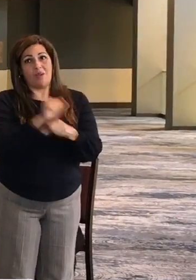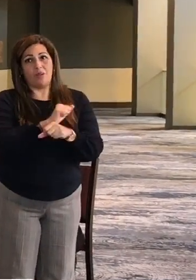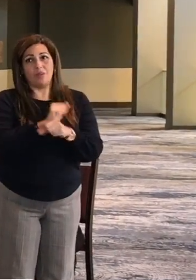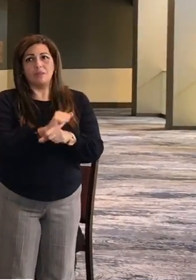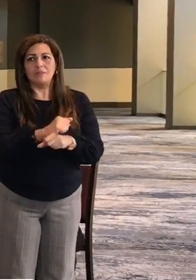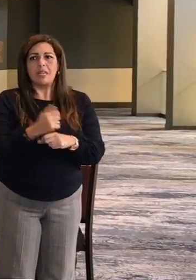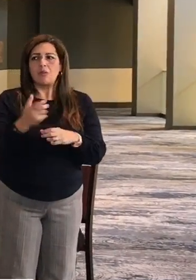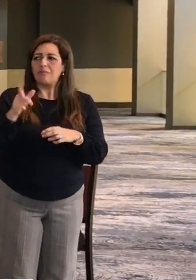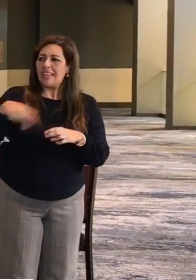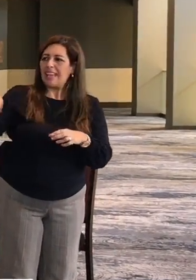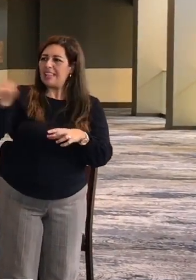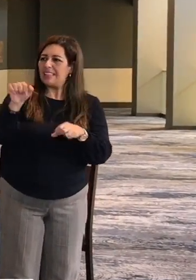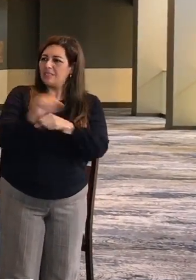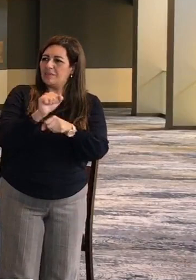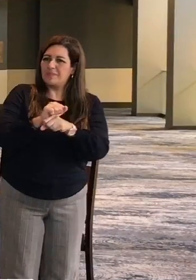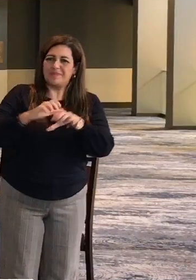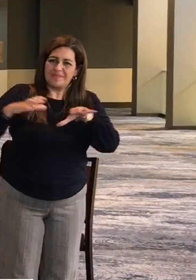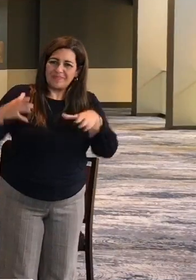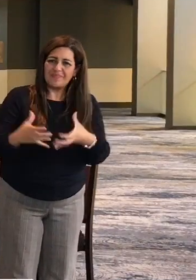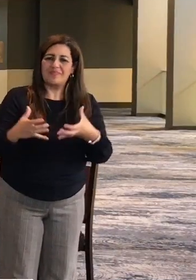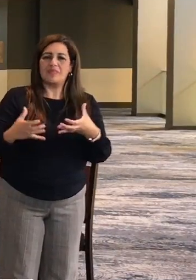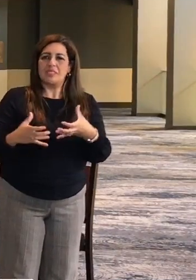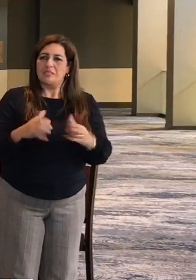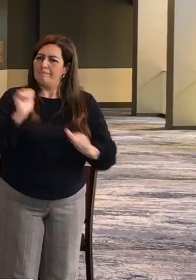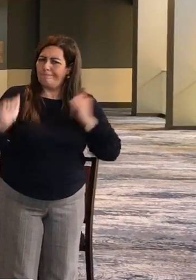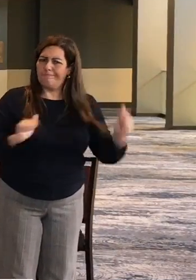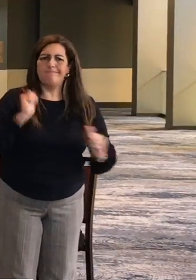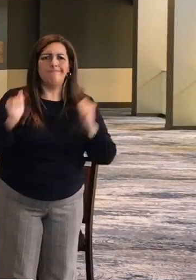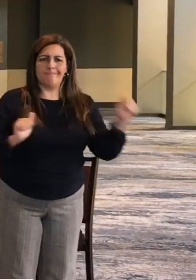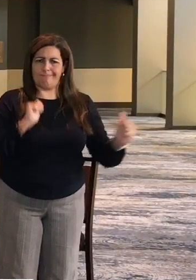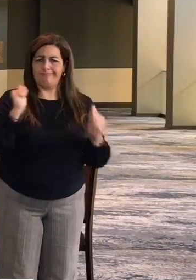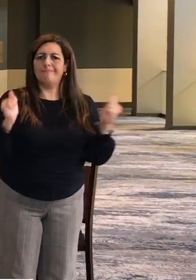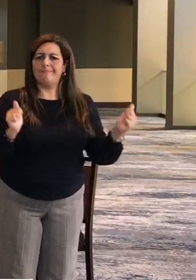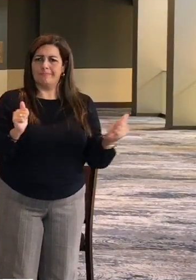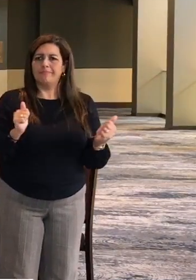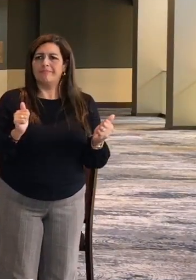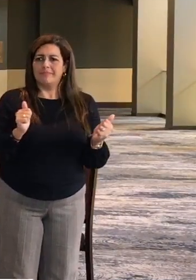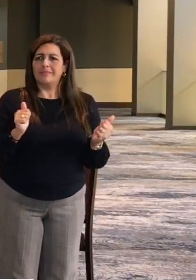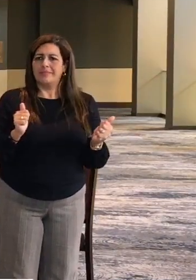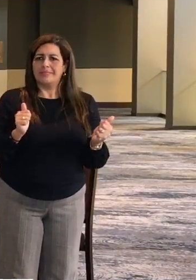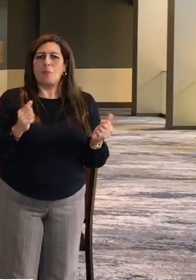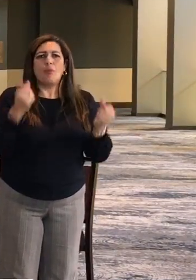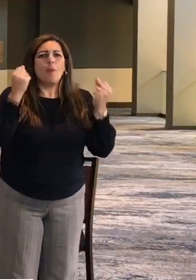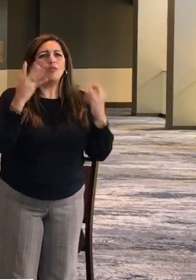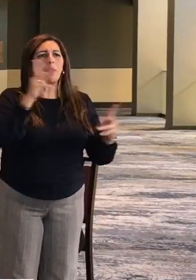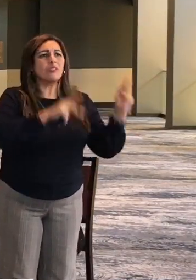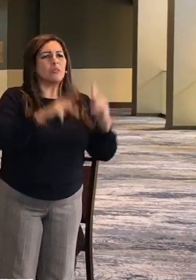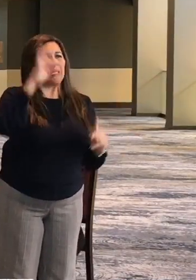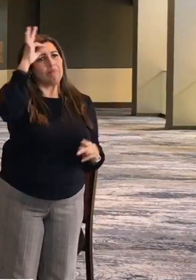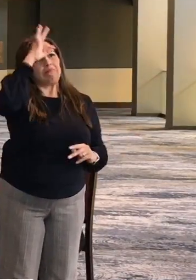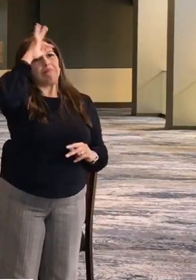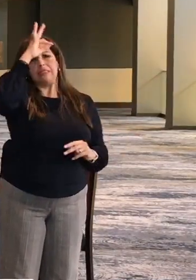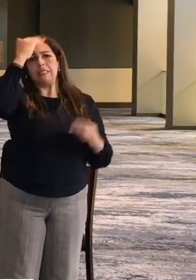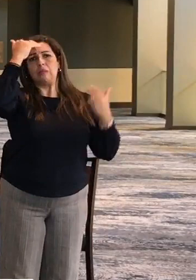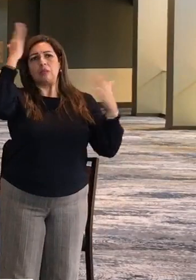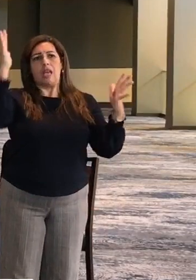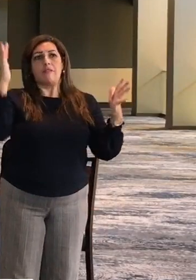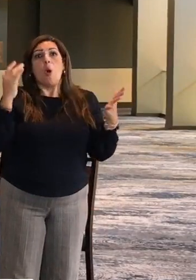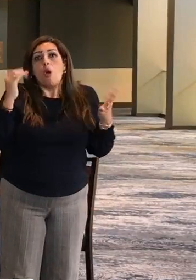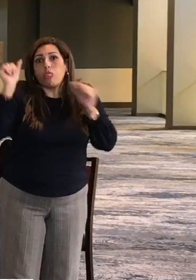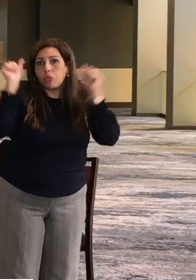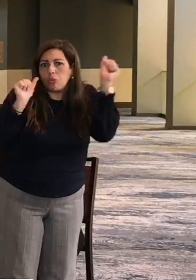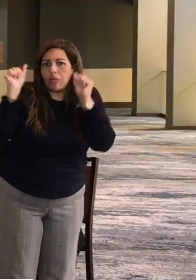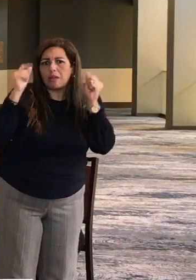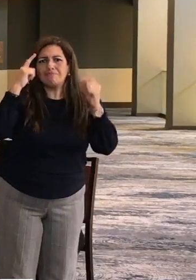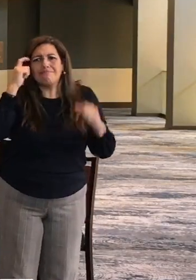este equipo de pediatras ha estado, ¿verdad?, batallando con la desinformación que pueda estar o las dudas que